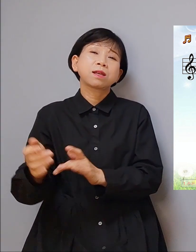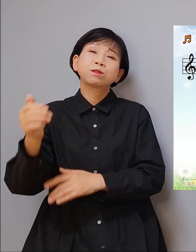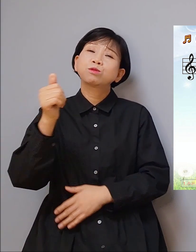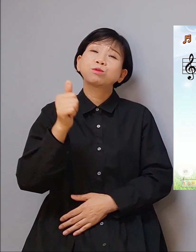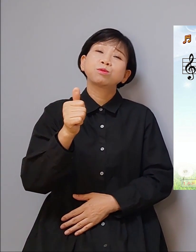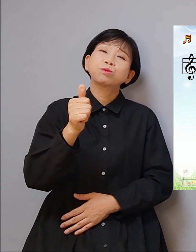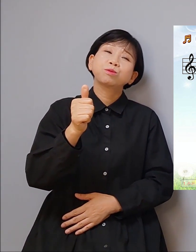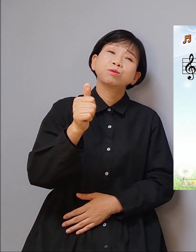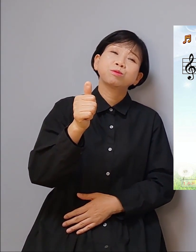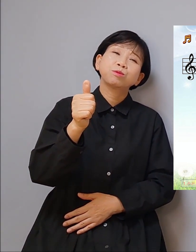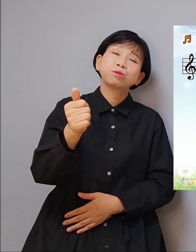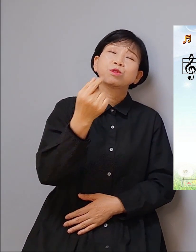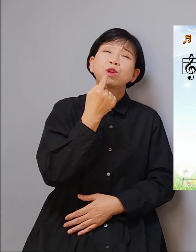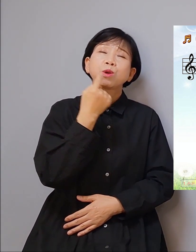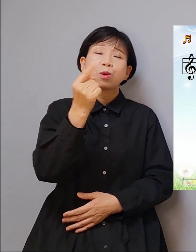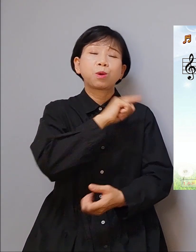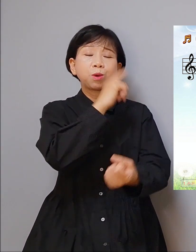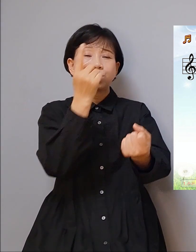예수